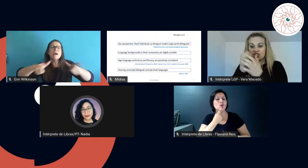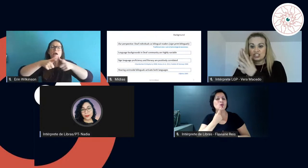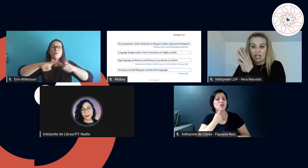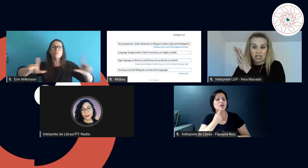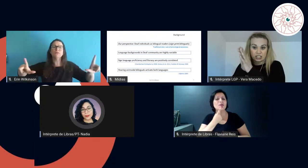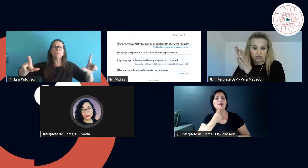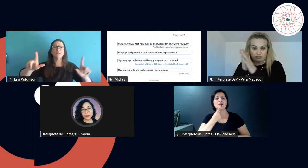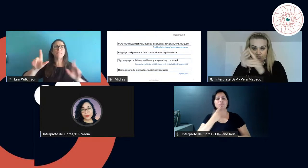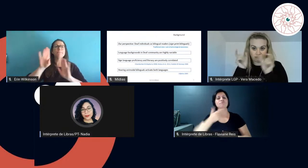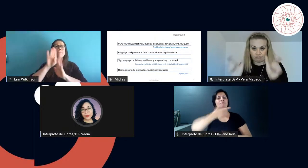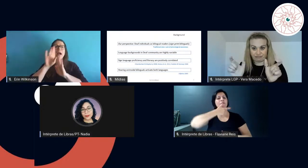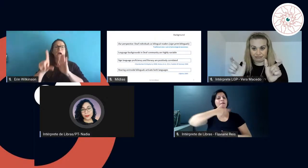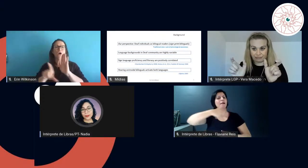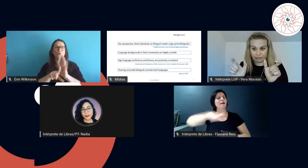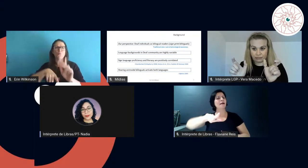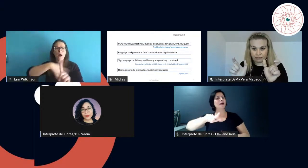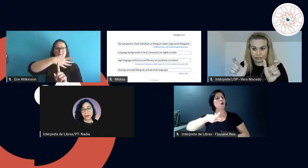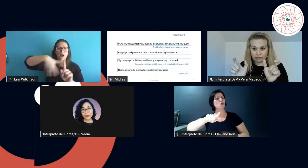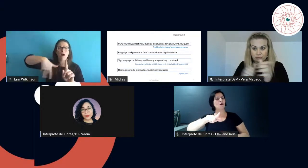aquela a representação